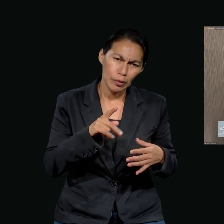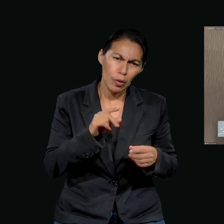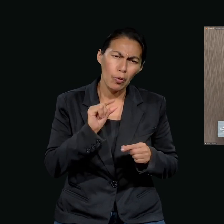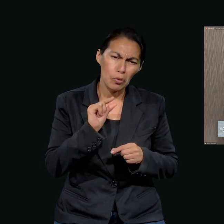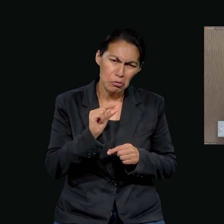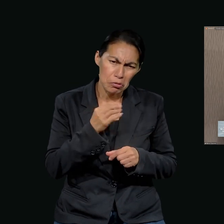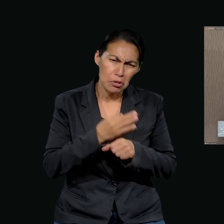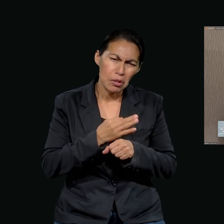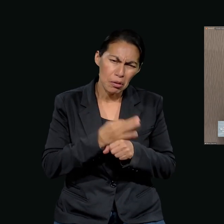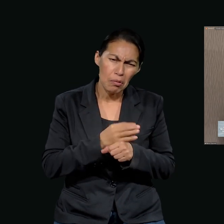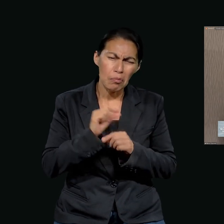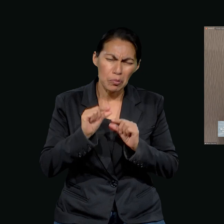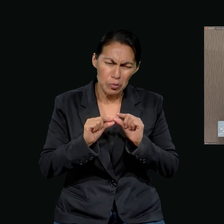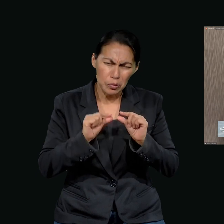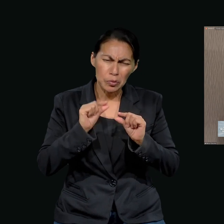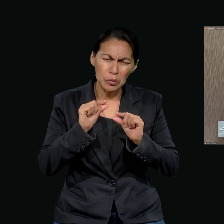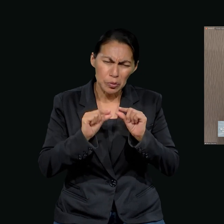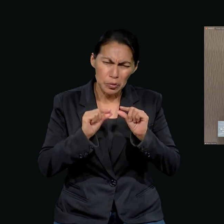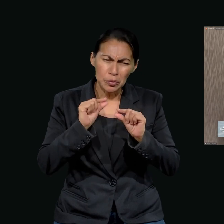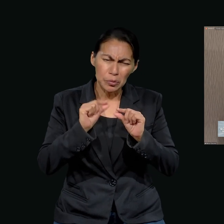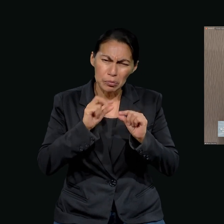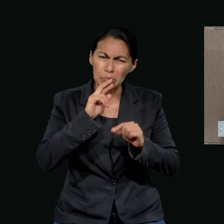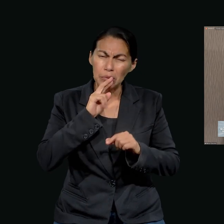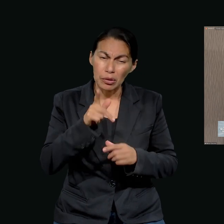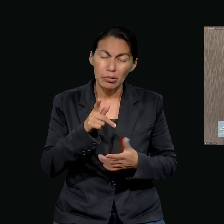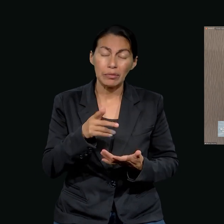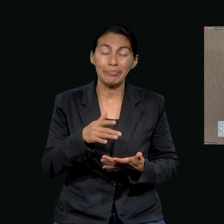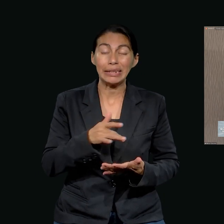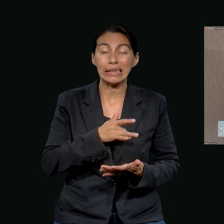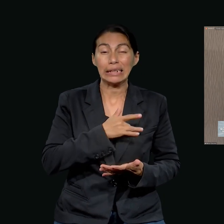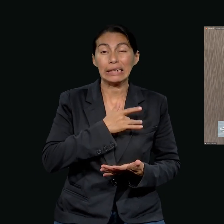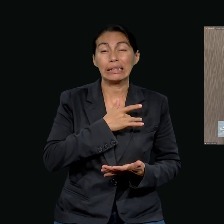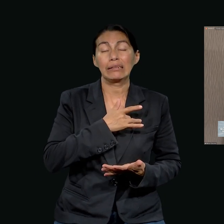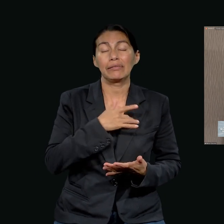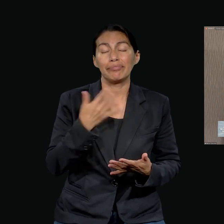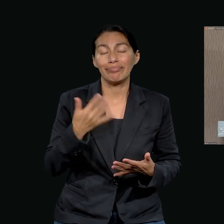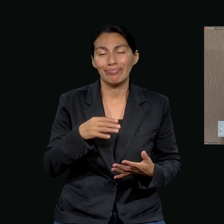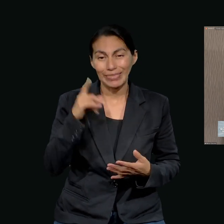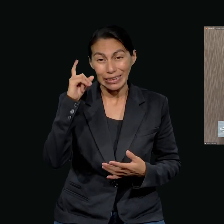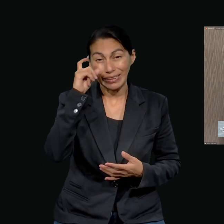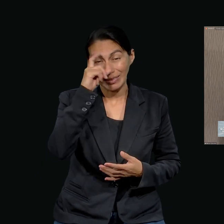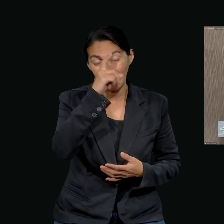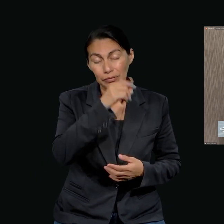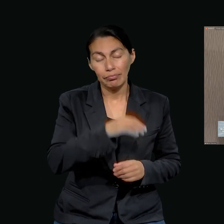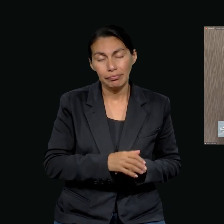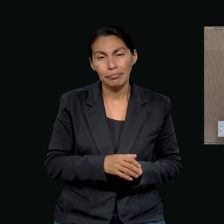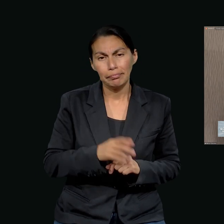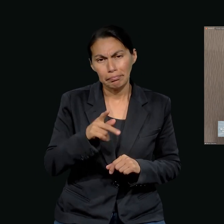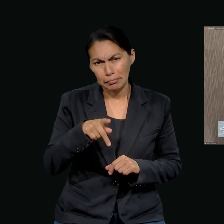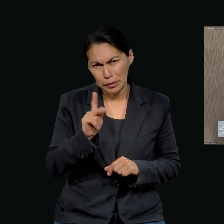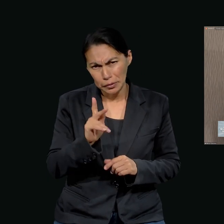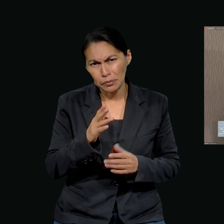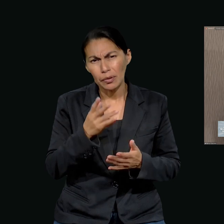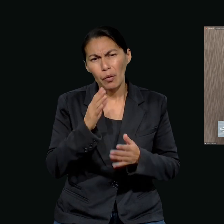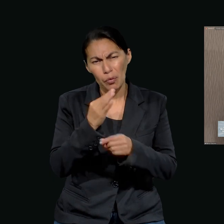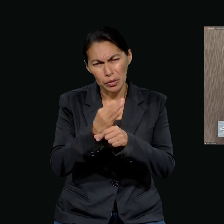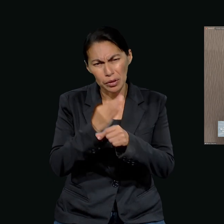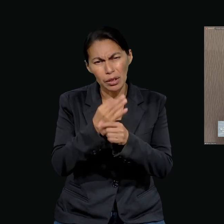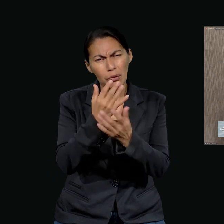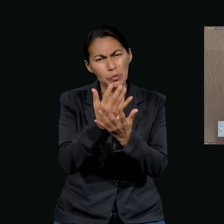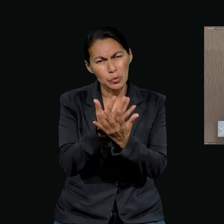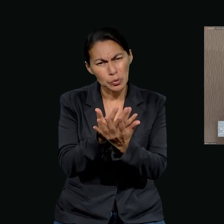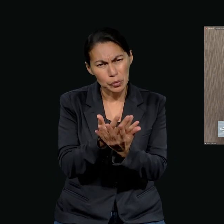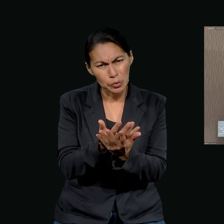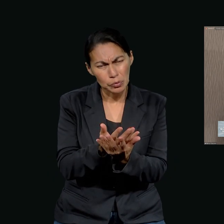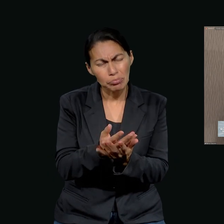Sumamente grave En su corazón Un ataque masivo Que tuvo Y